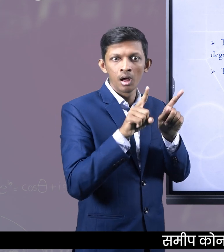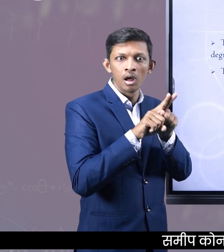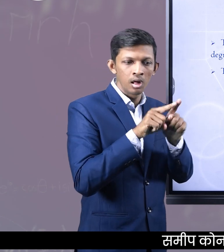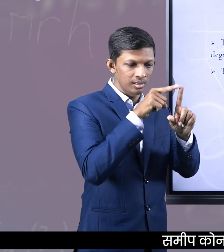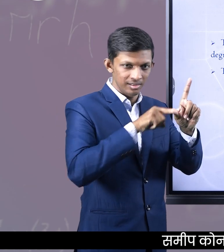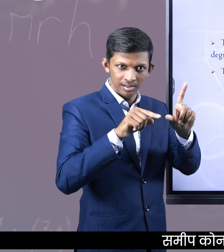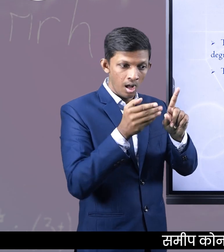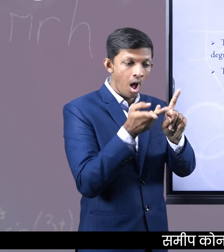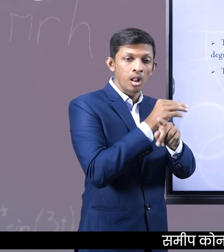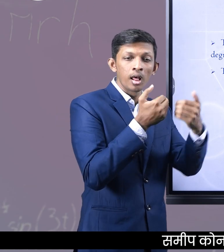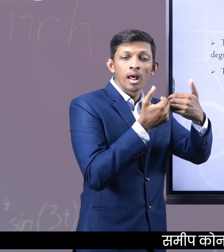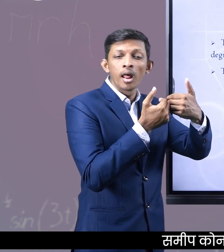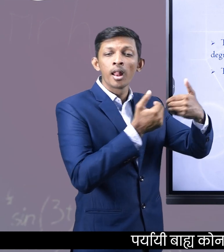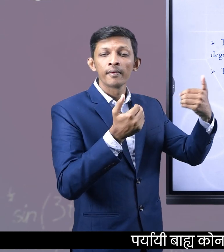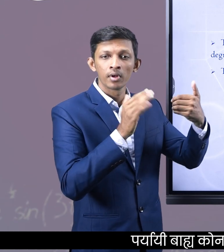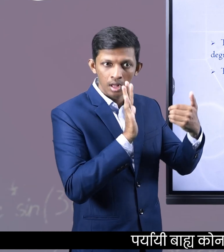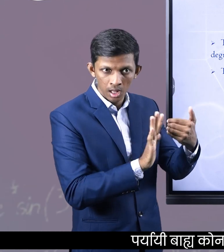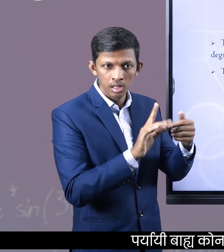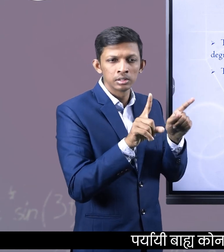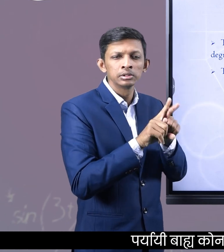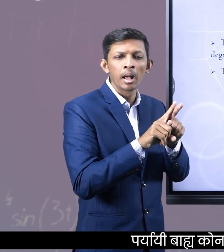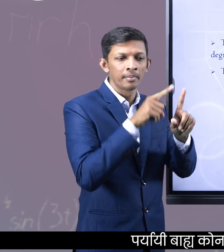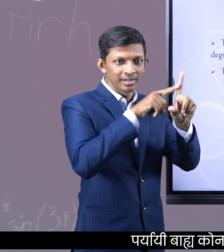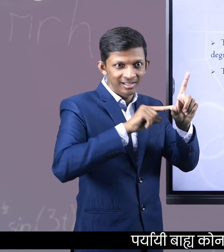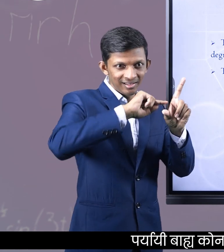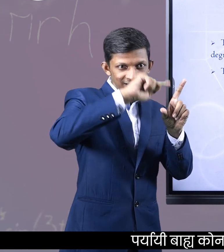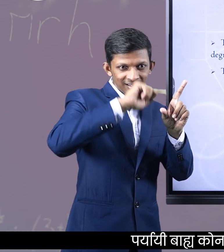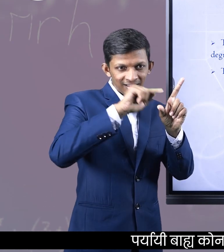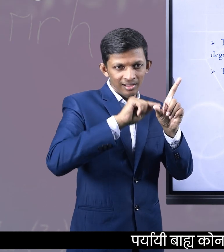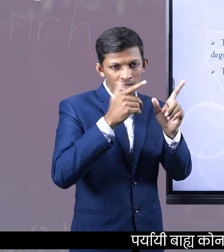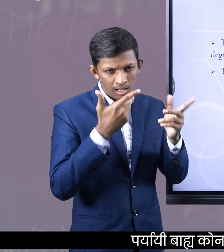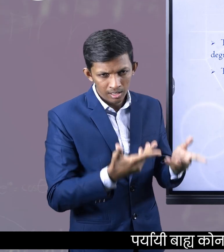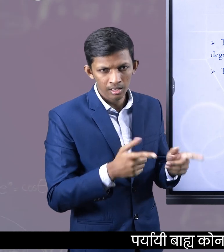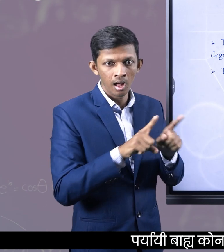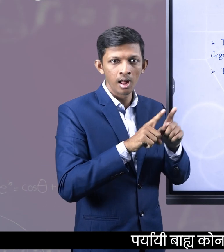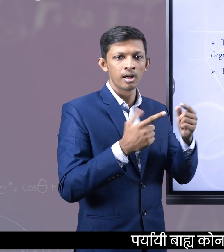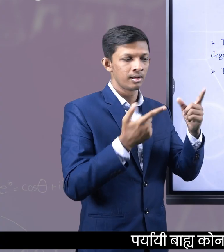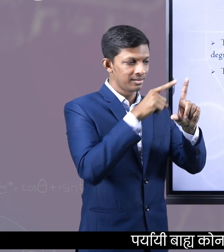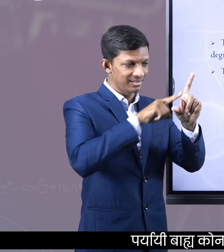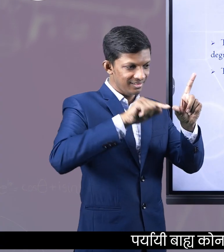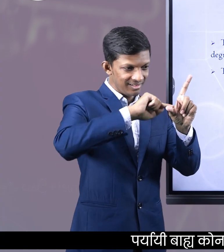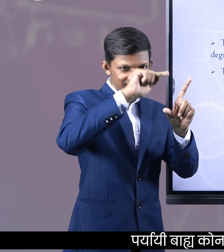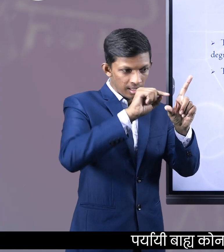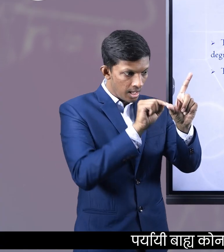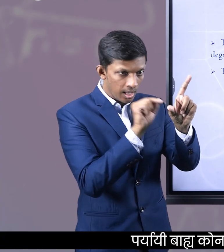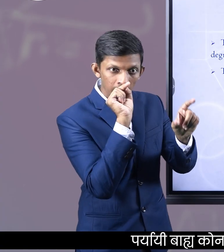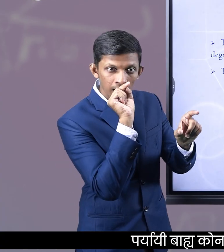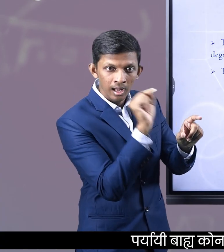कोन, पर्यायी अंतर्गत कोन, पर्यायी बाह्य कोन इत्यादी विविध प्रकारांमध्ये केले जाते.